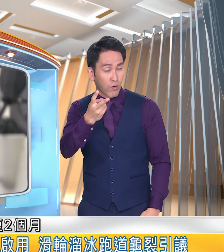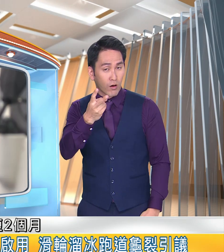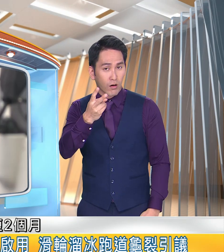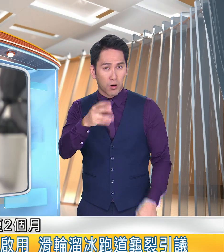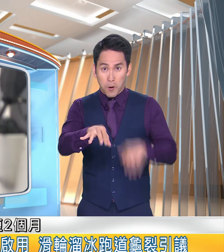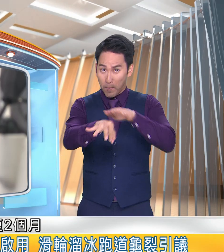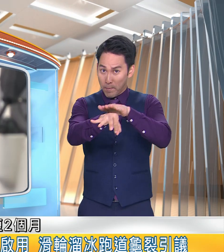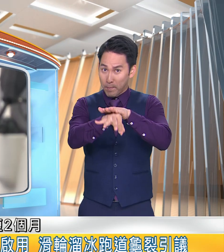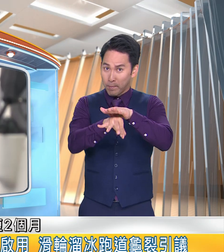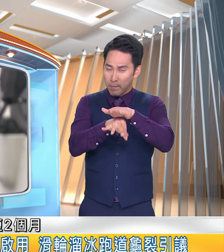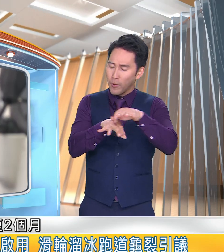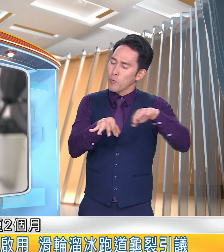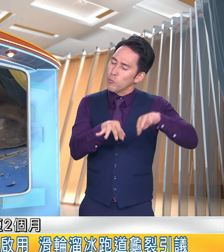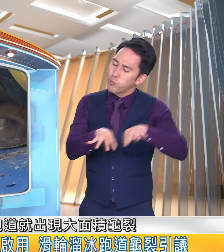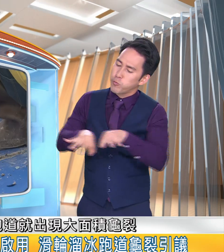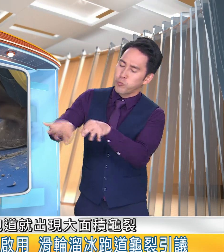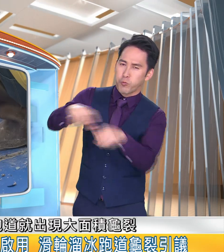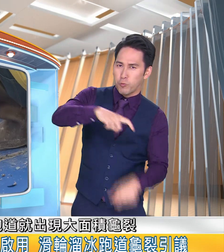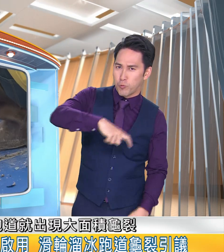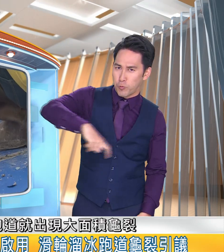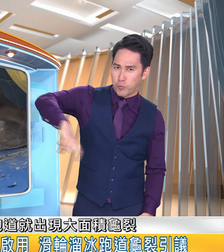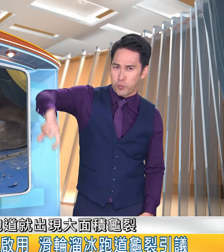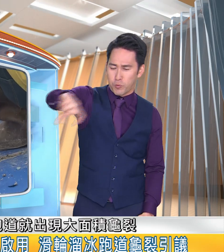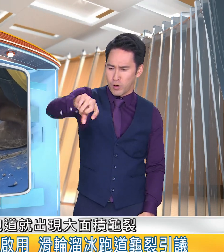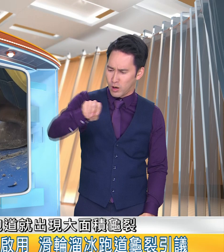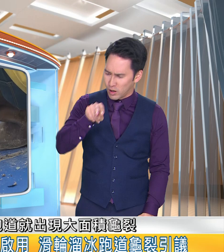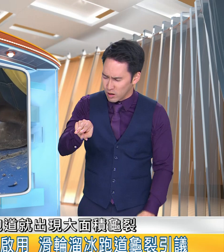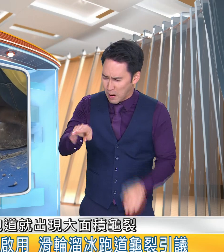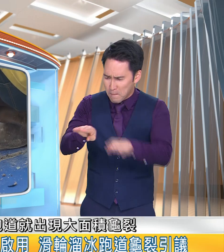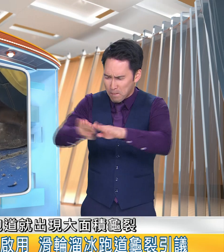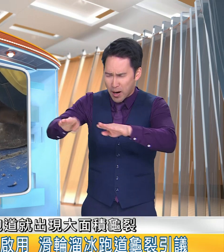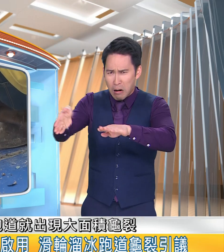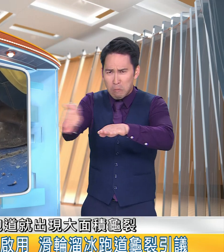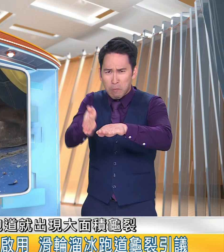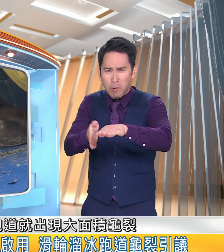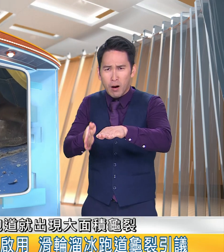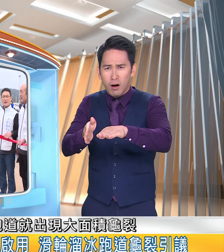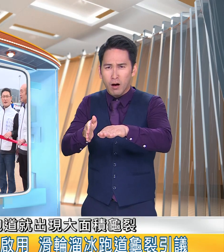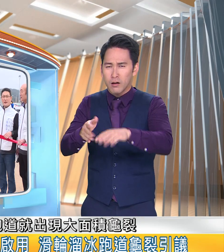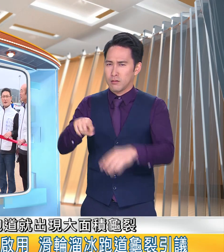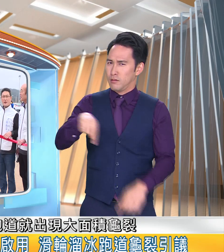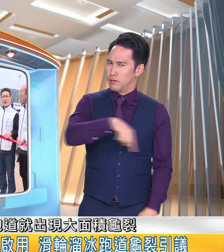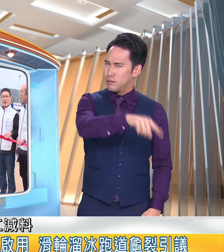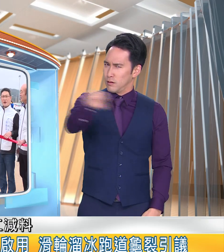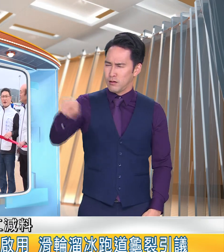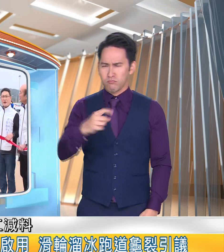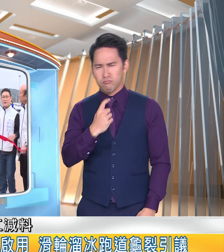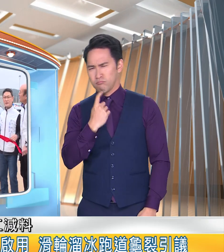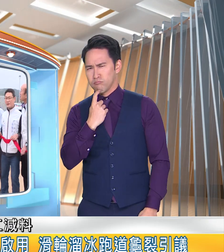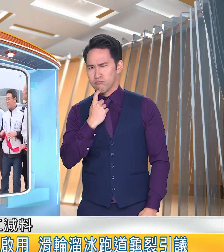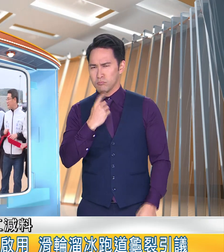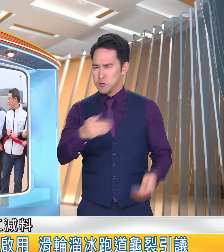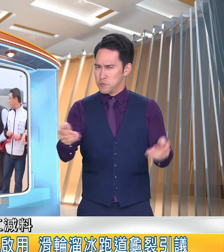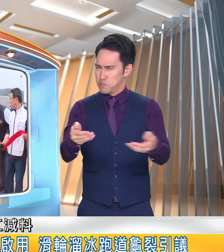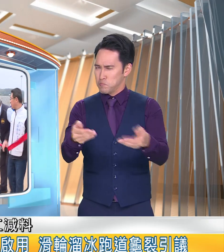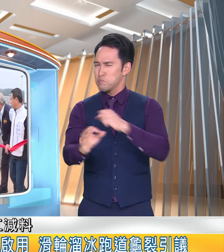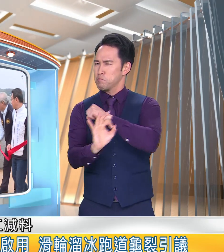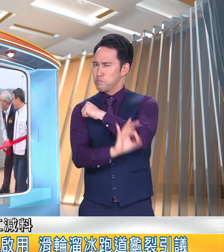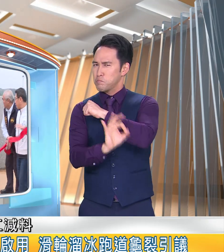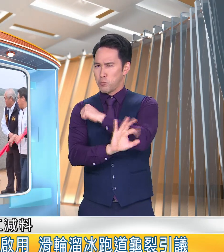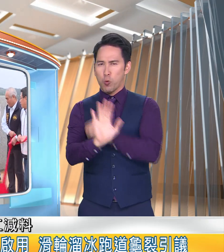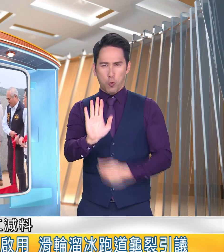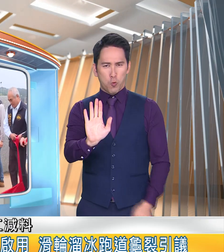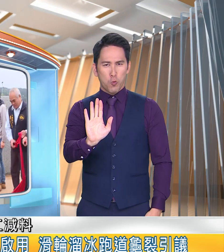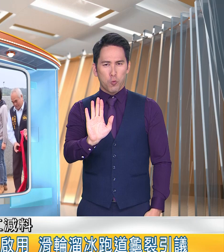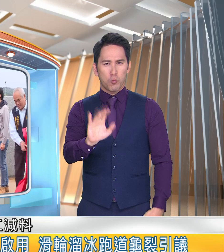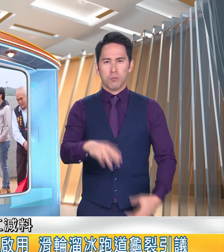在短短2个月，滑轮溜冰场的跑道就出现了大面积的龟裂，被质疑工程偷工